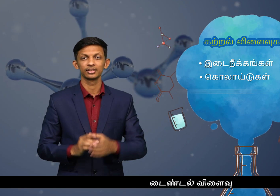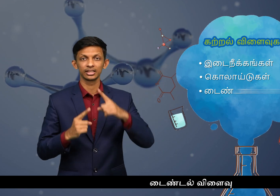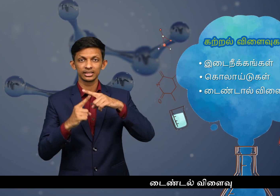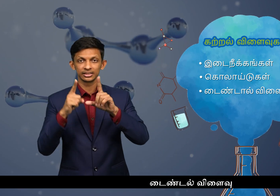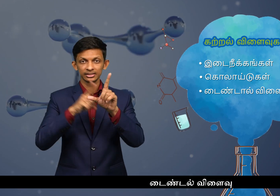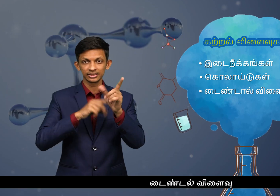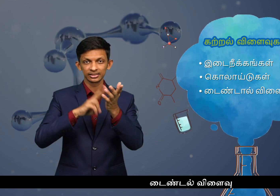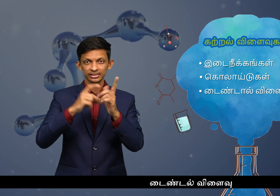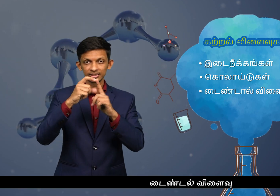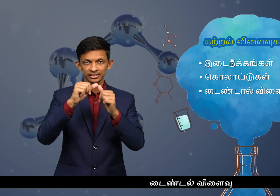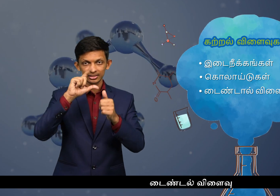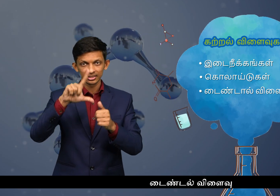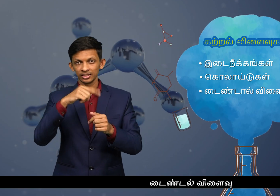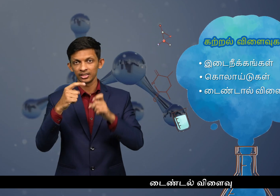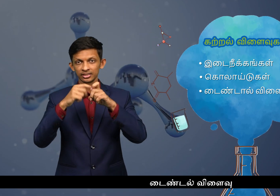டைண்டல் விளைவு,